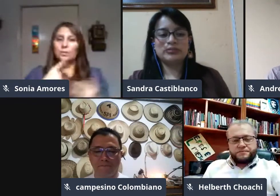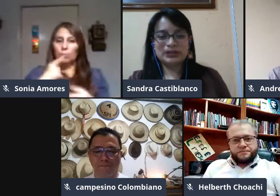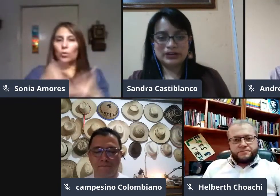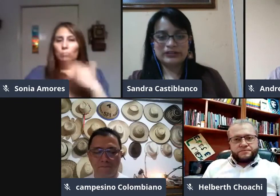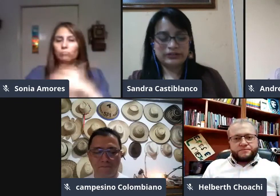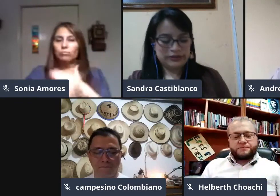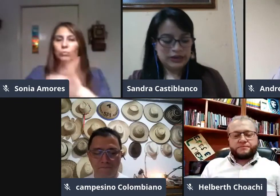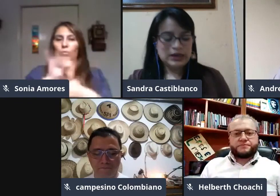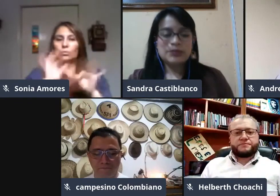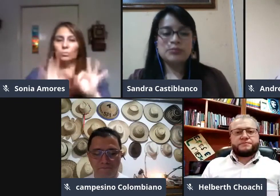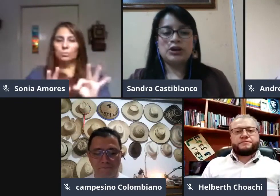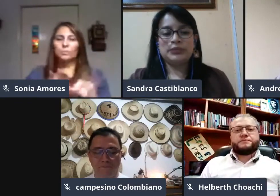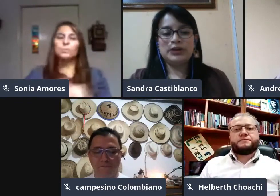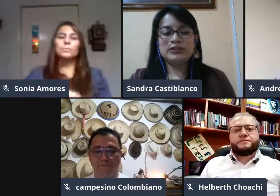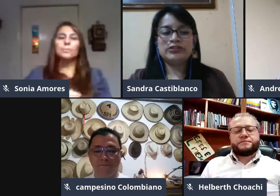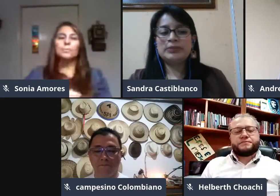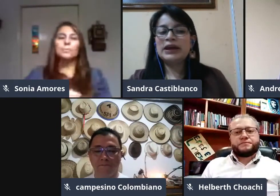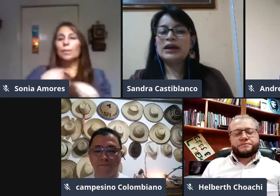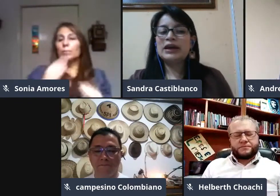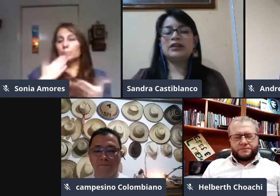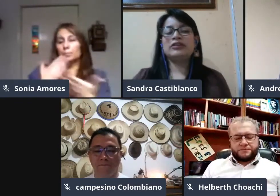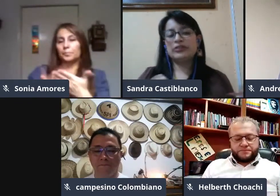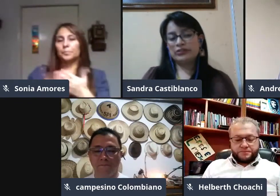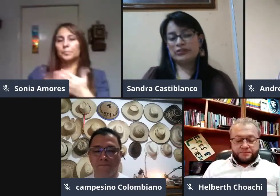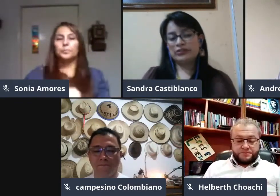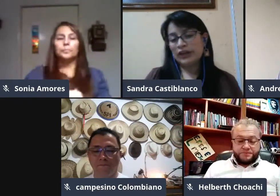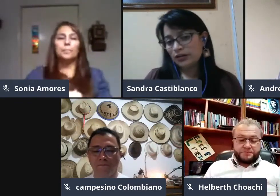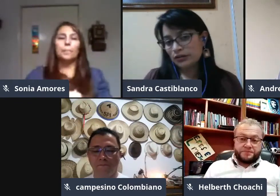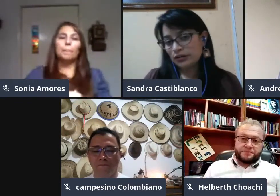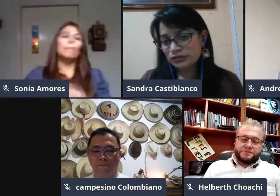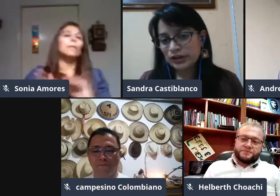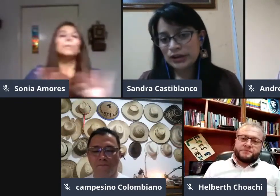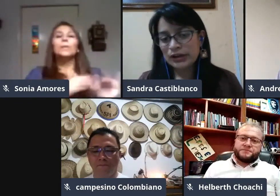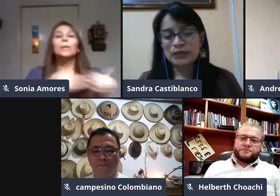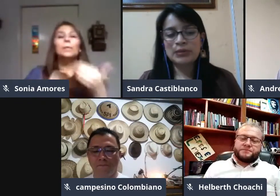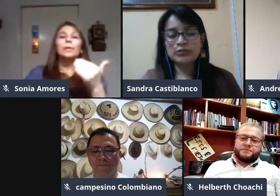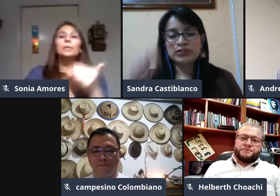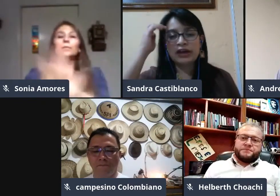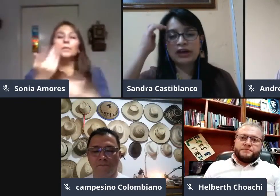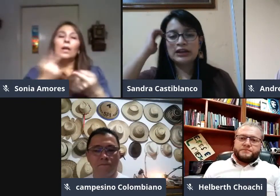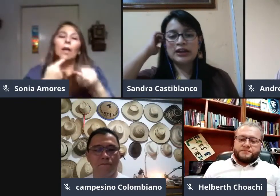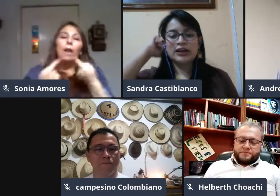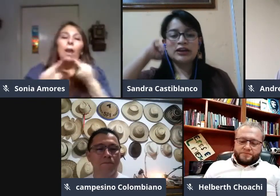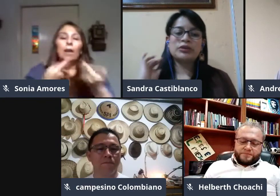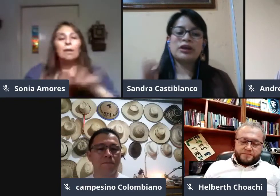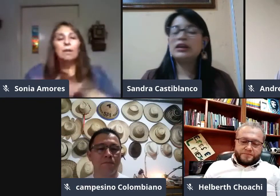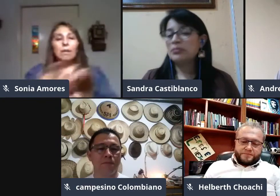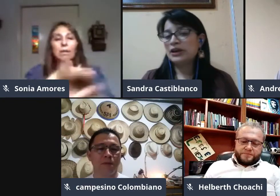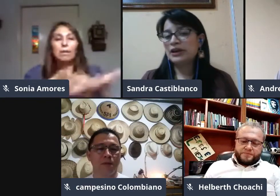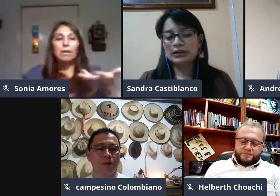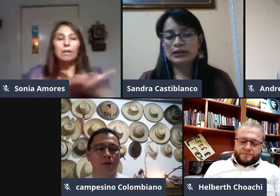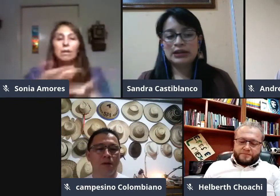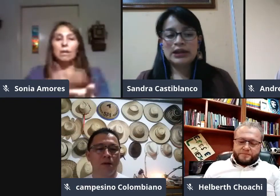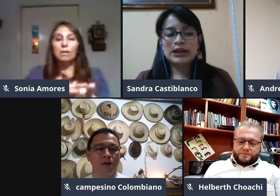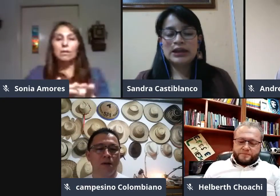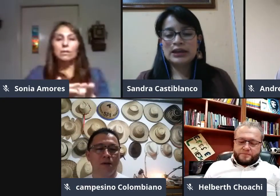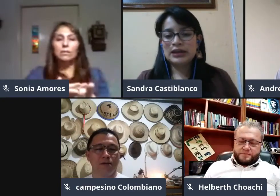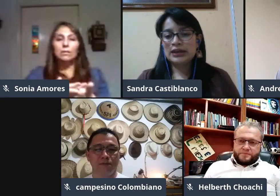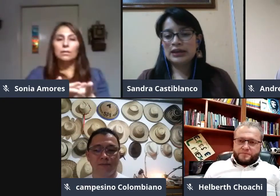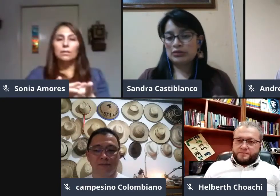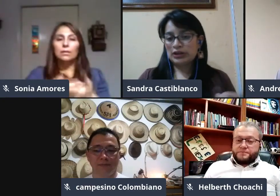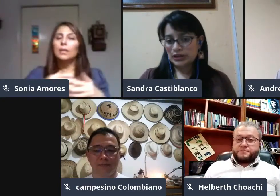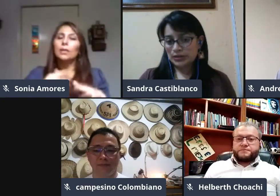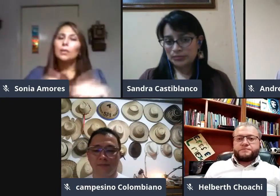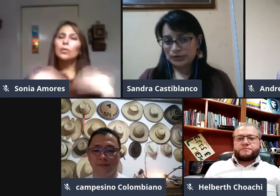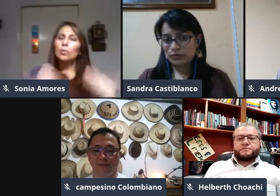Profe, muchísimas gracias. Bueno, entonces, para dar inicio a estos diálogos, vamos a tener una dinámica en